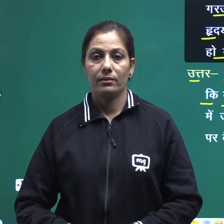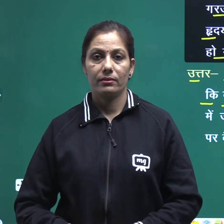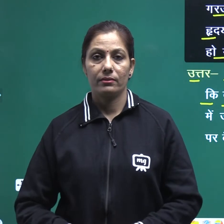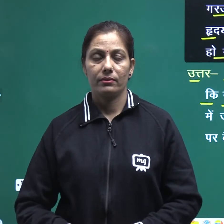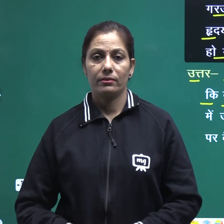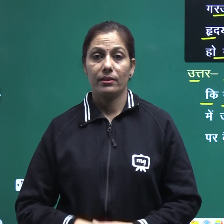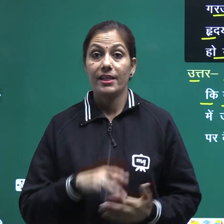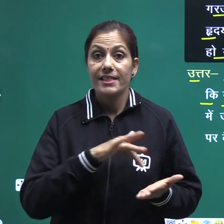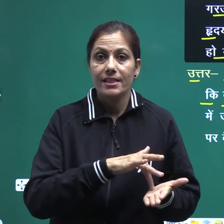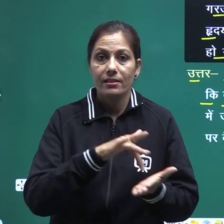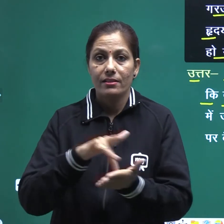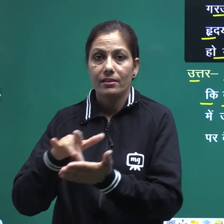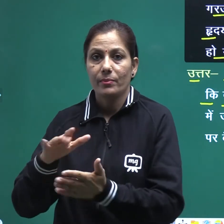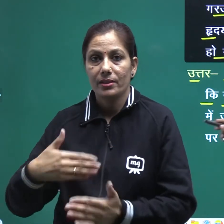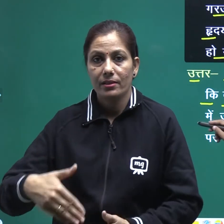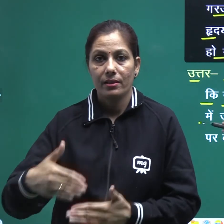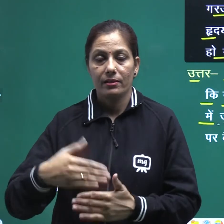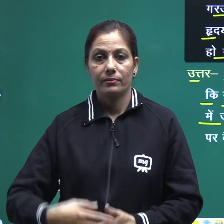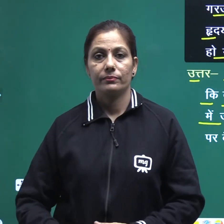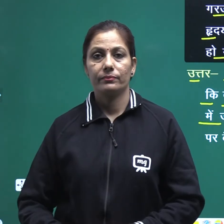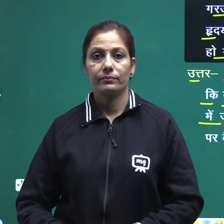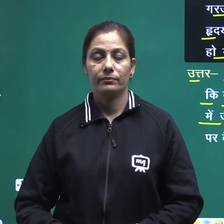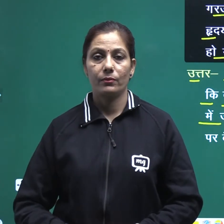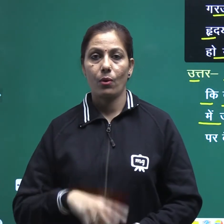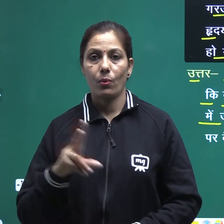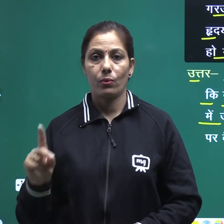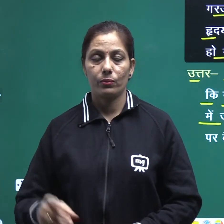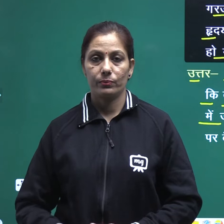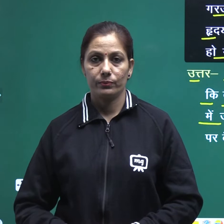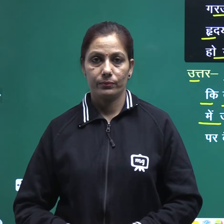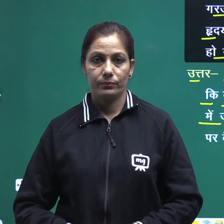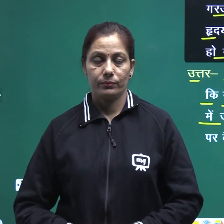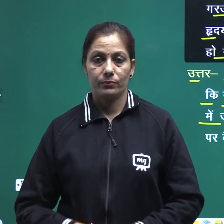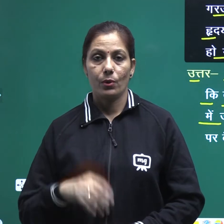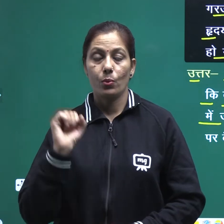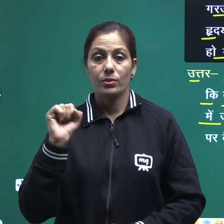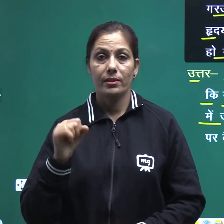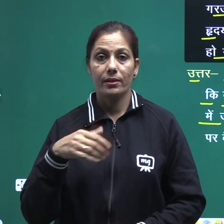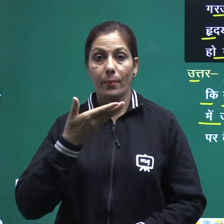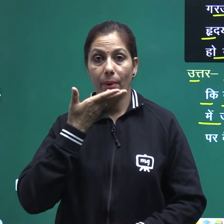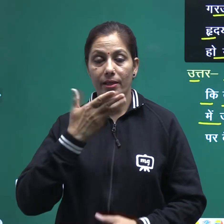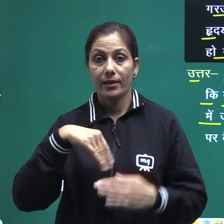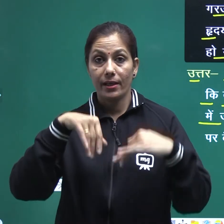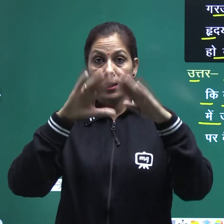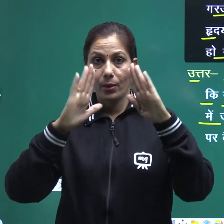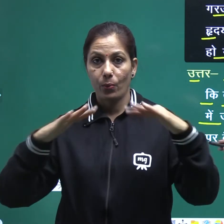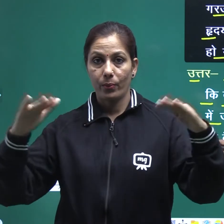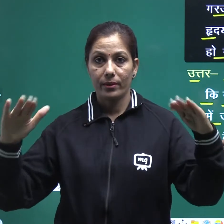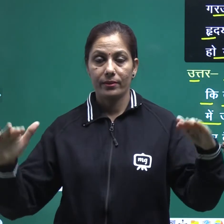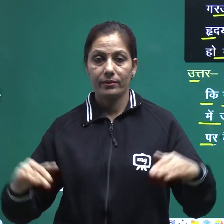के कोने-कोने में जाए तो है और कि उसकी लहरों पर